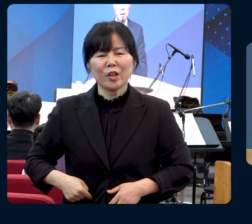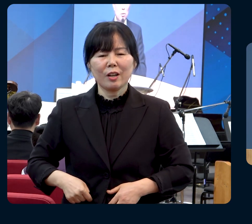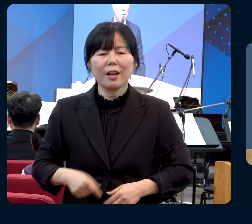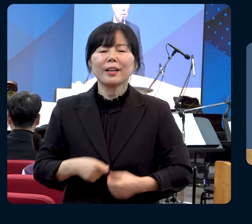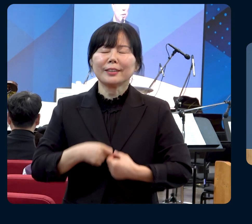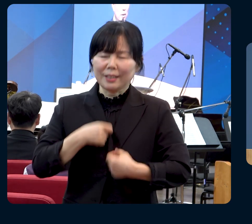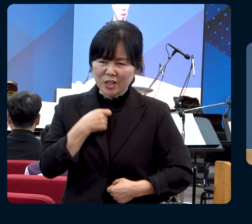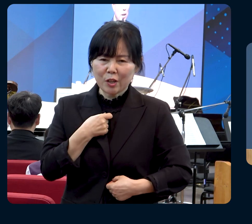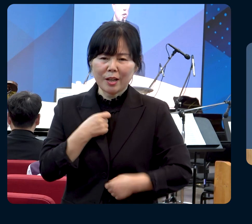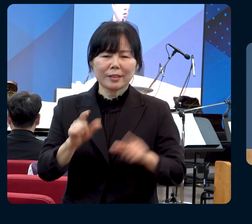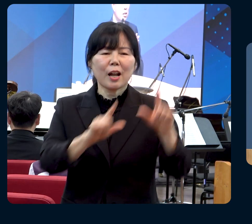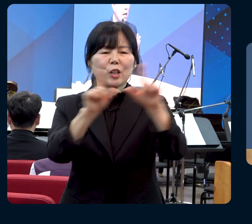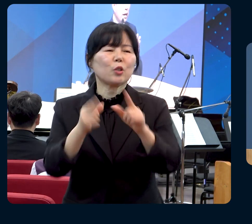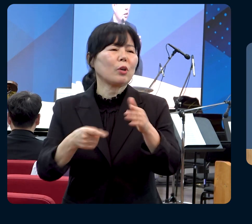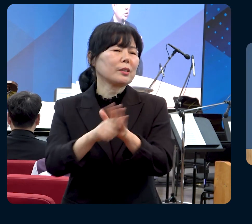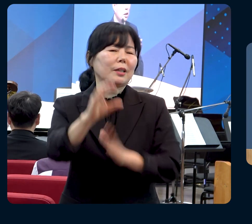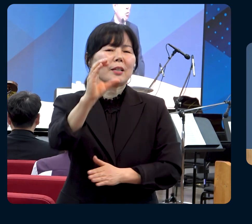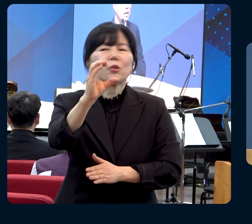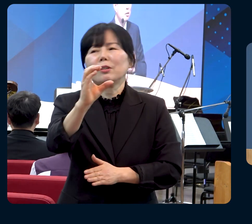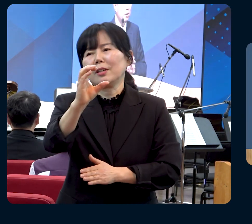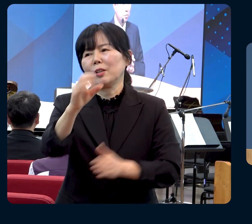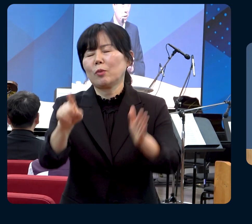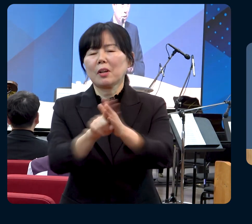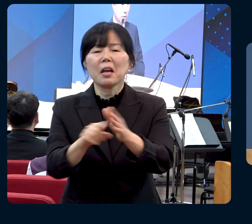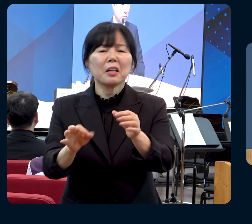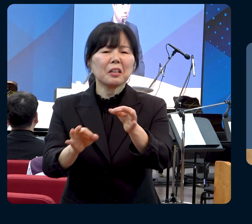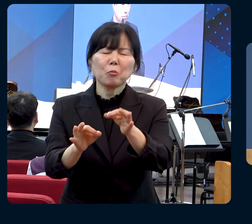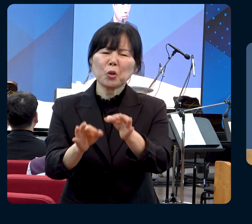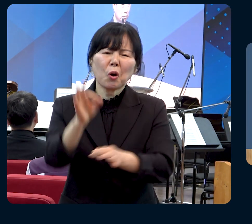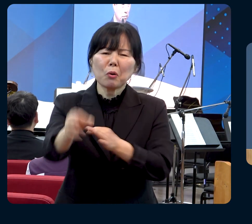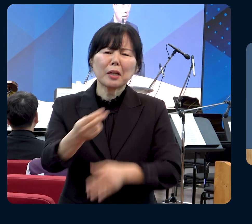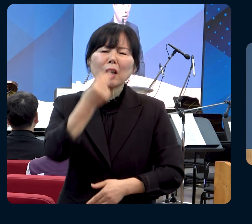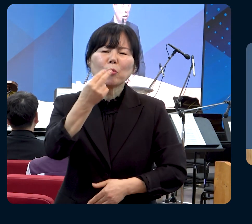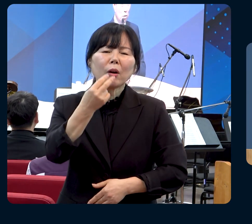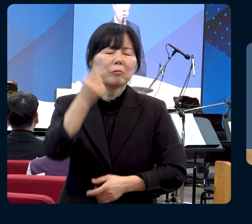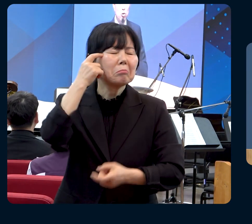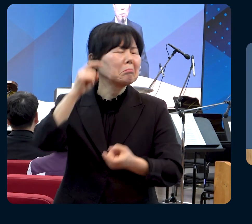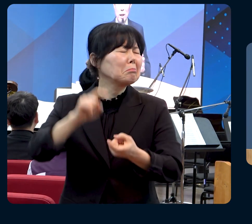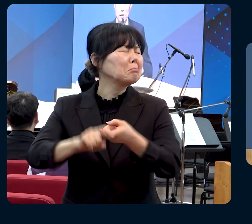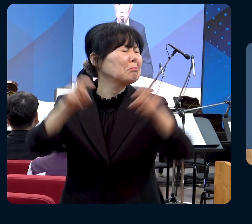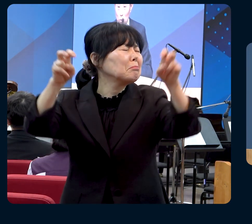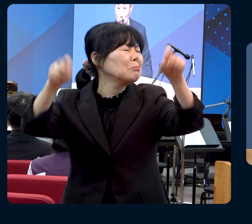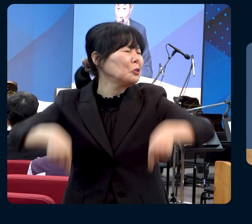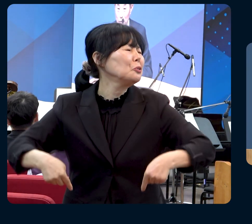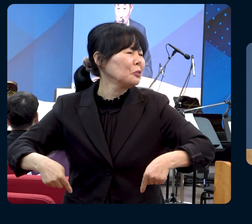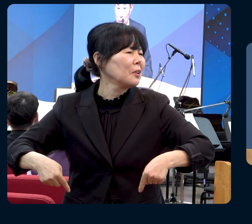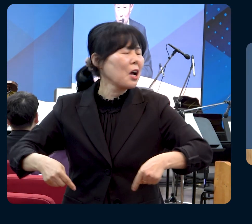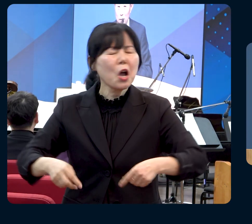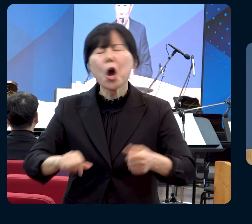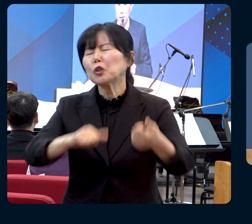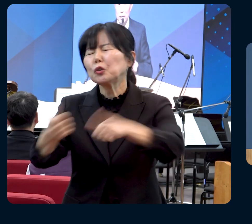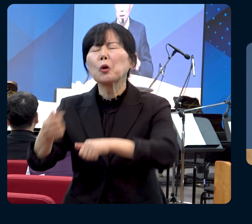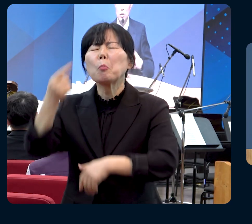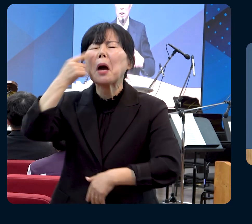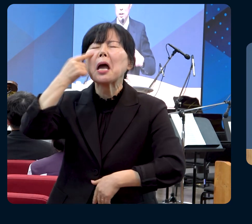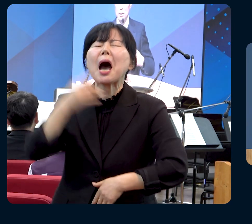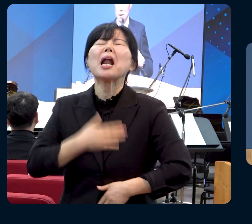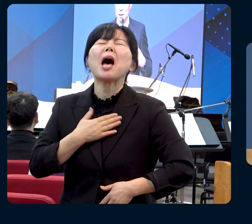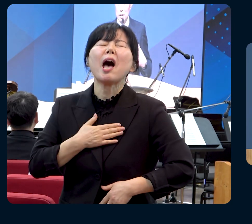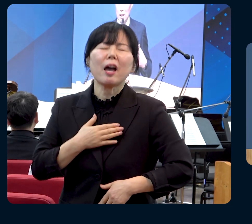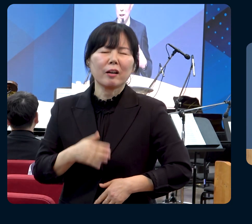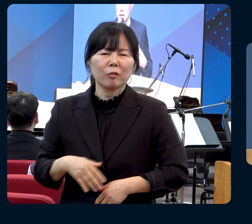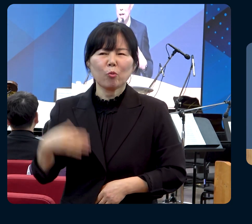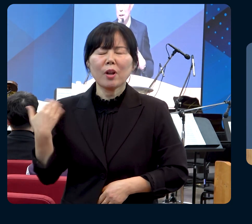착하게 살려고. 영생 이런 데는 관심이 없었어요. 그 뭐 죽어봐야 하는 거고 그냥